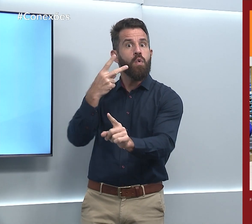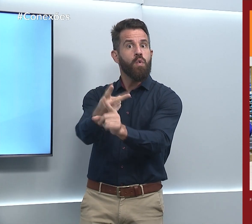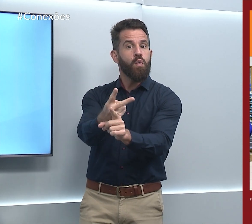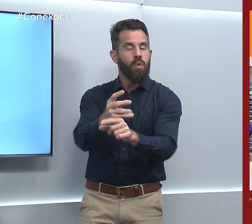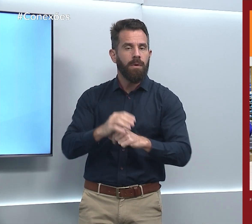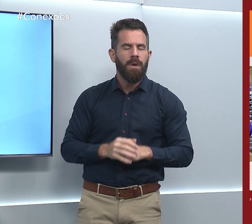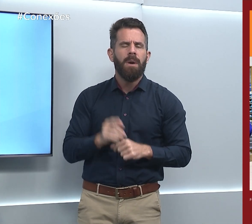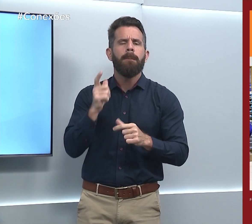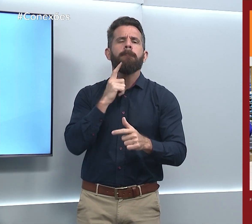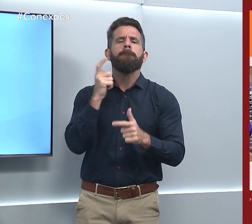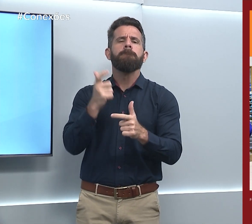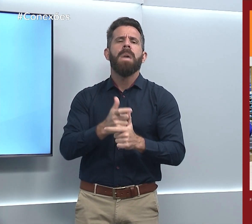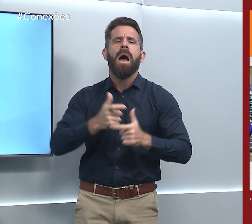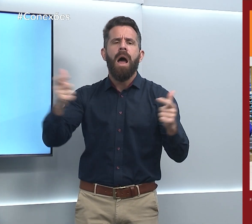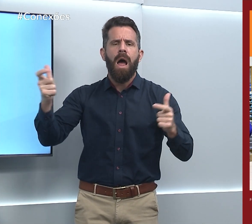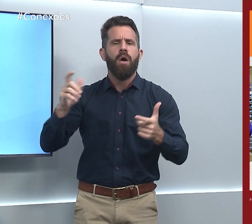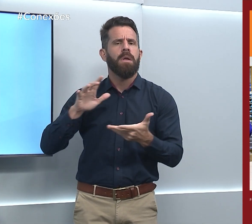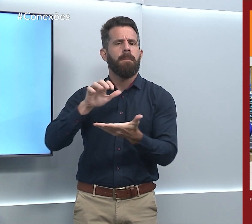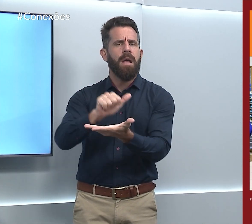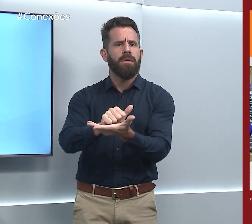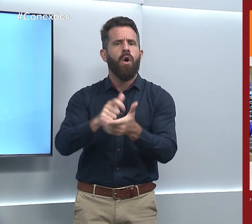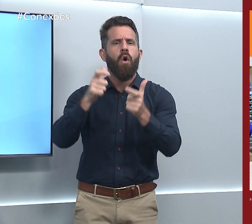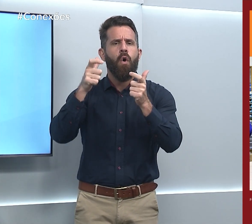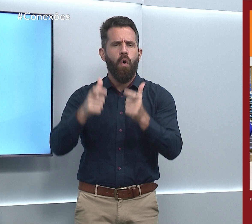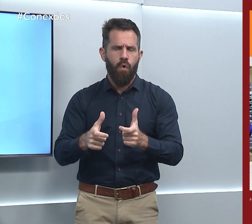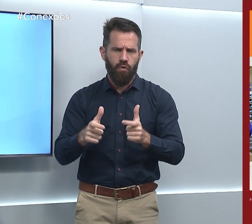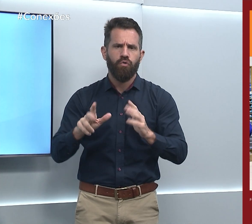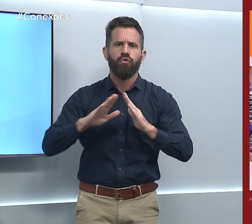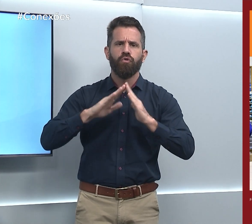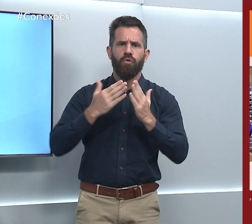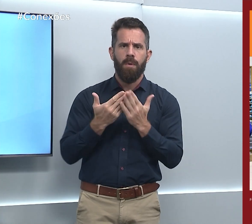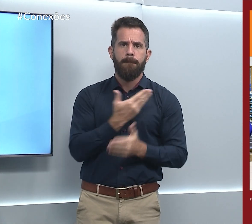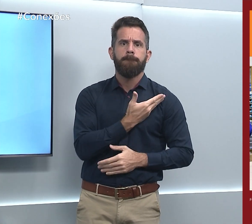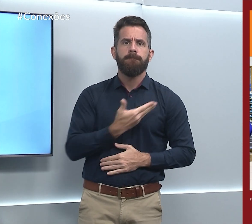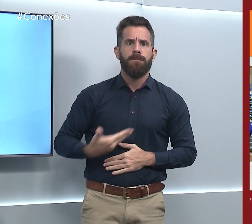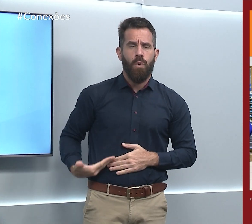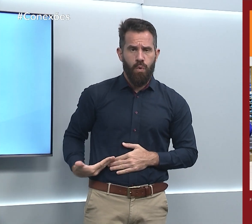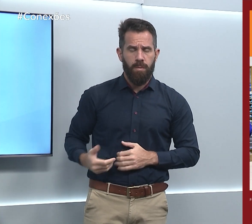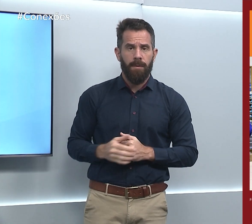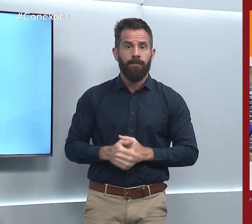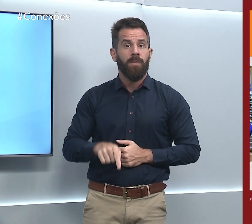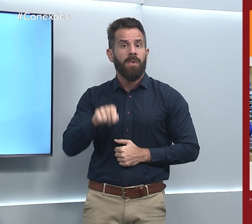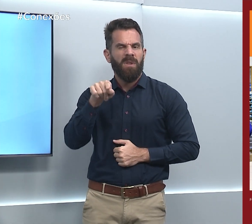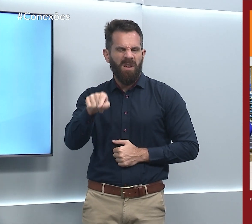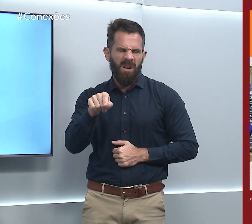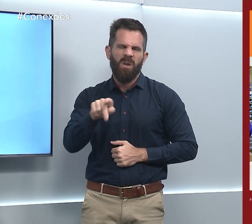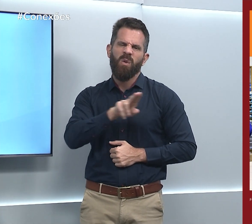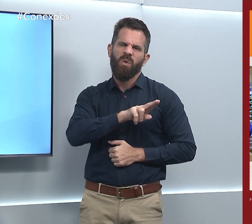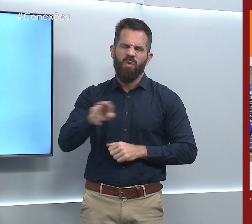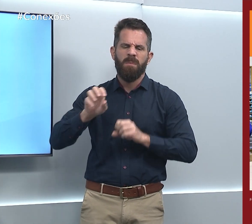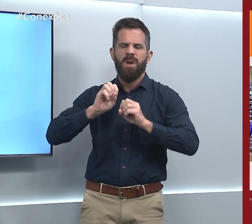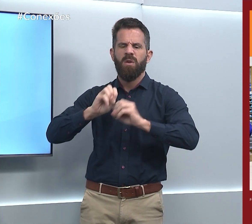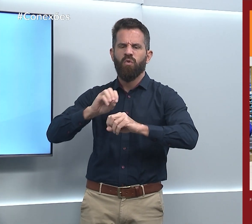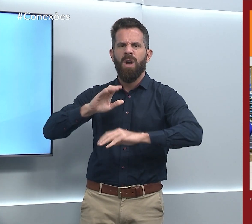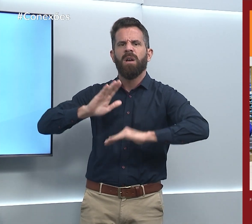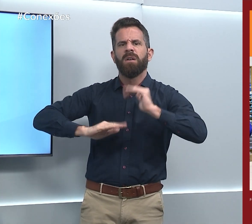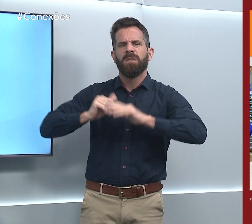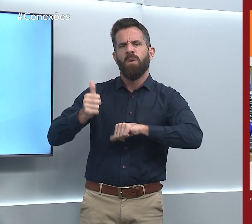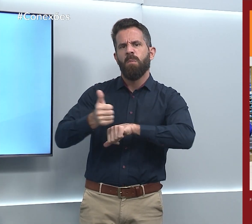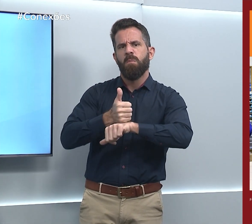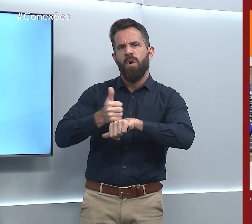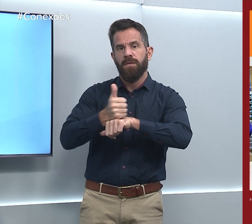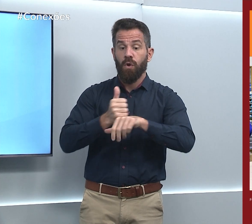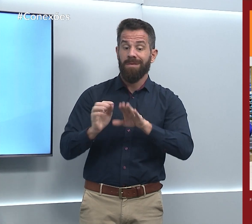das matrículas está na rede pública de ensino. Os dados da educação profissional e tecnológica no ensino